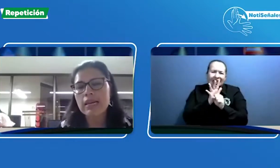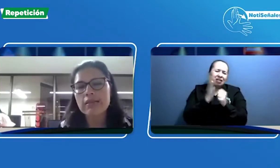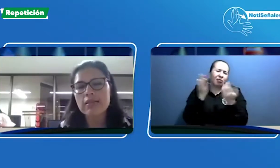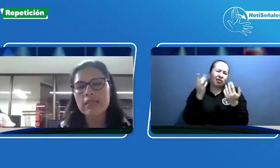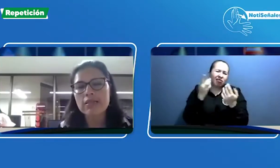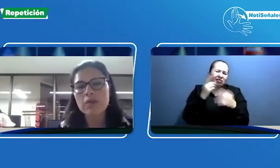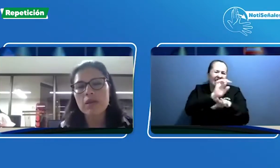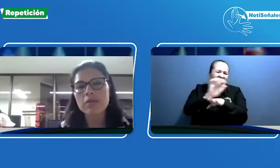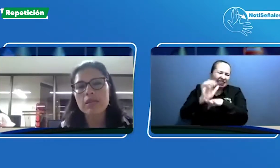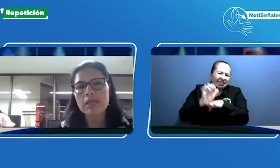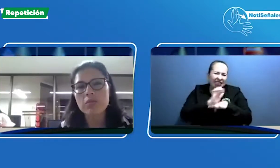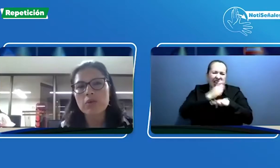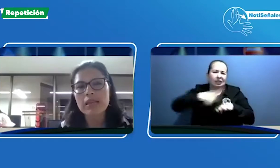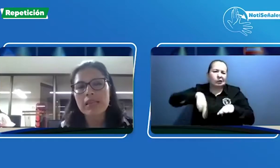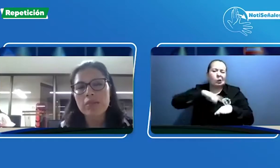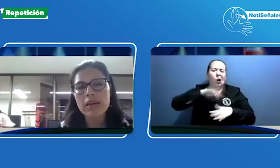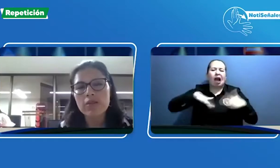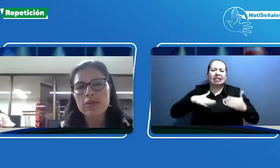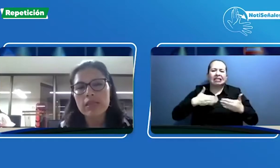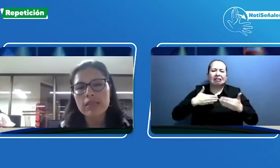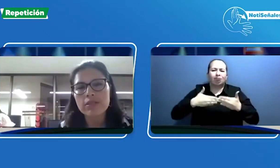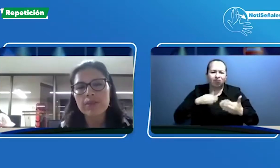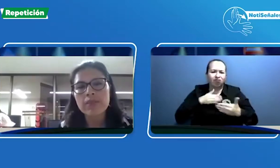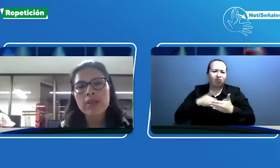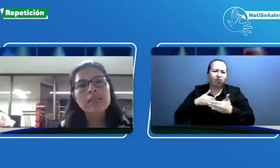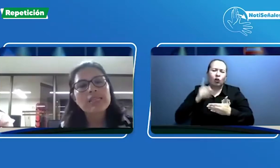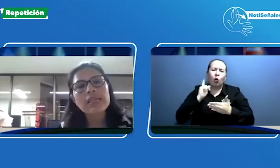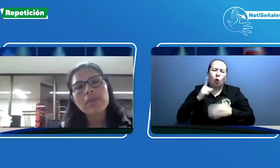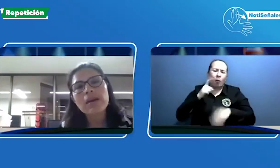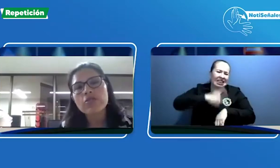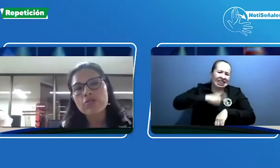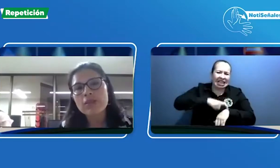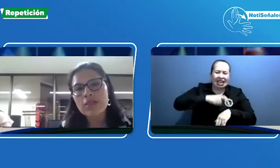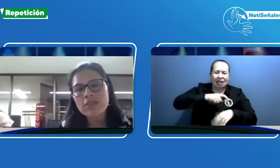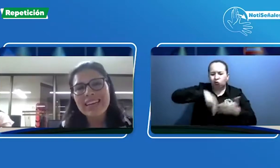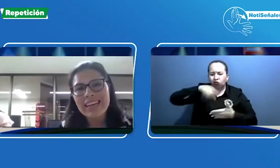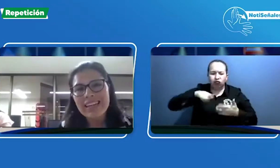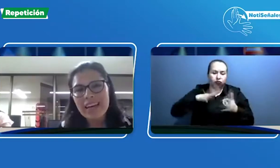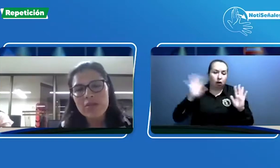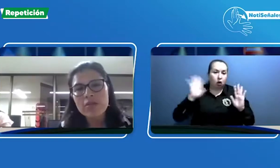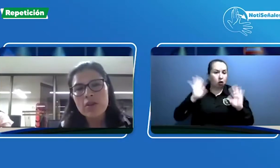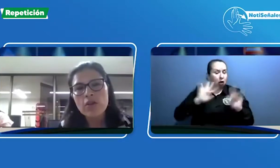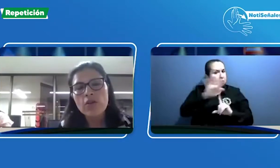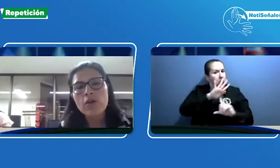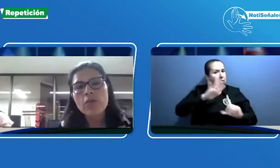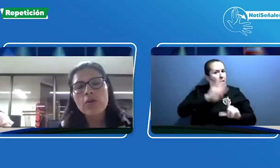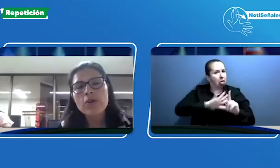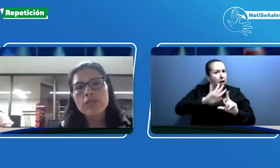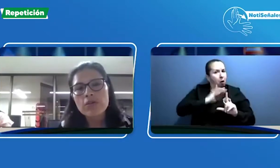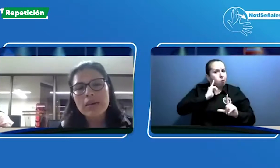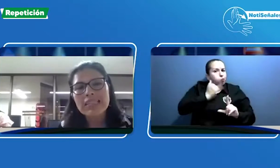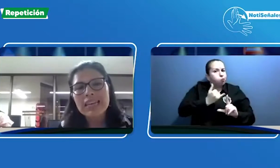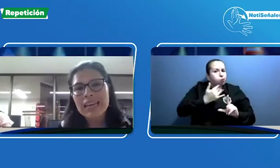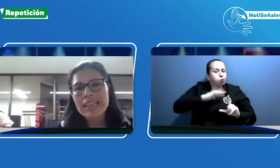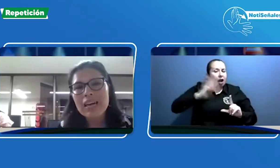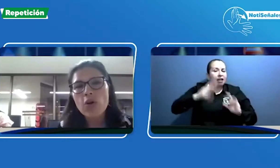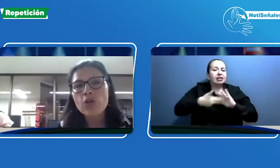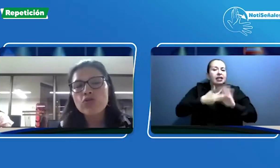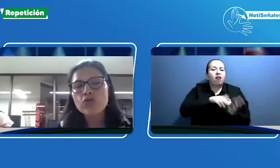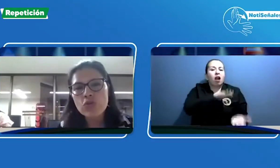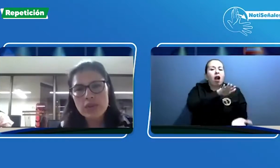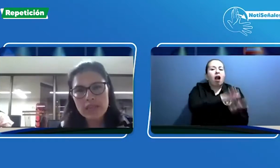entidades a veces nos vemos limitadas por el tiempo de la contratación. Sin embargo, esos videos ya quedaron como nuestro material